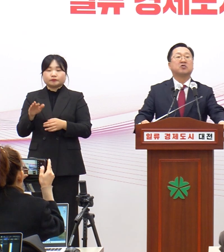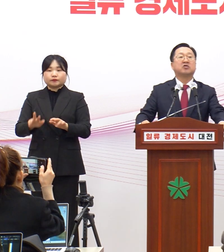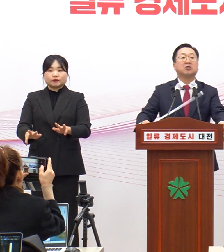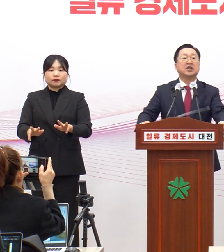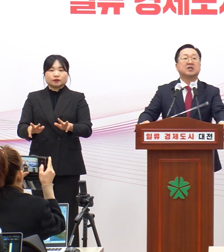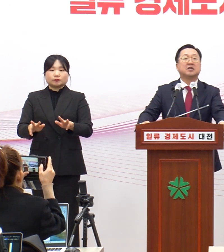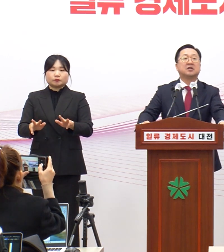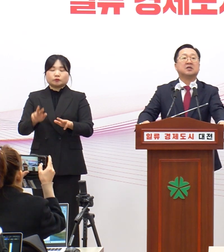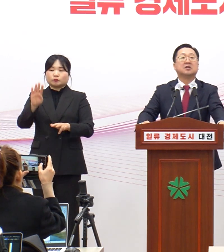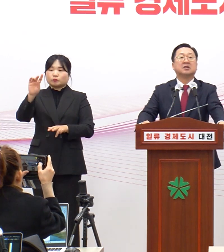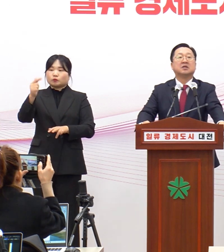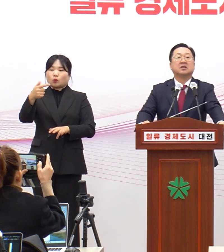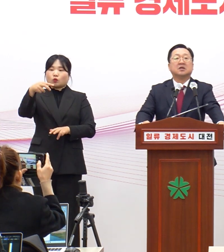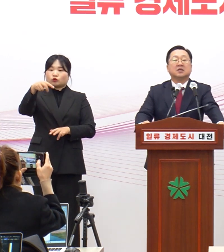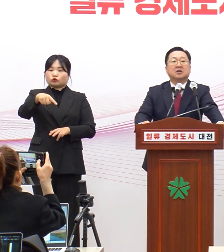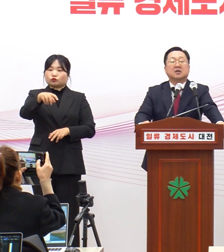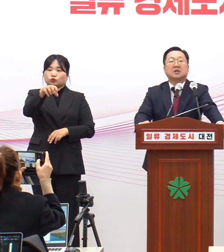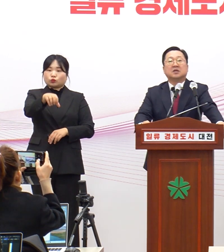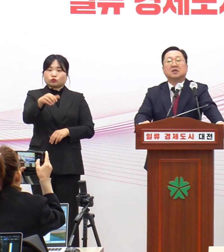저 복수동에서